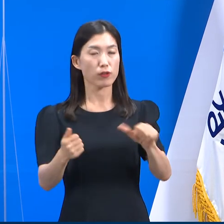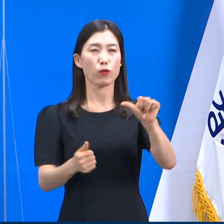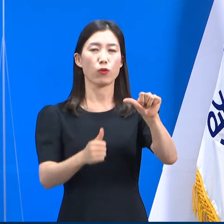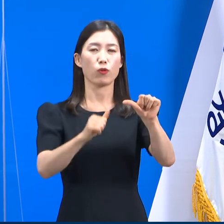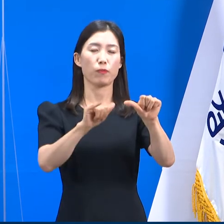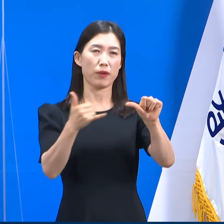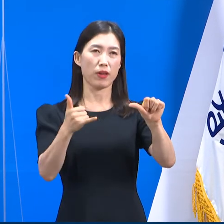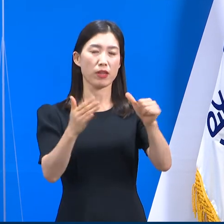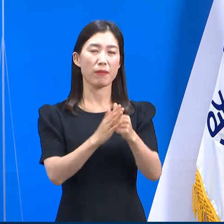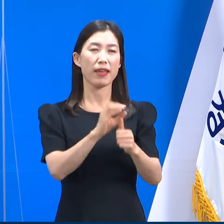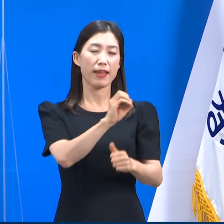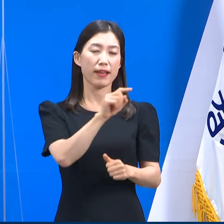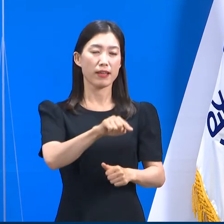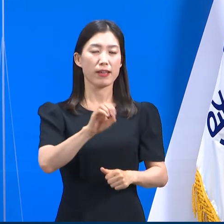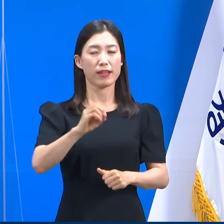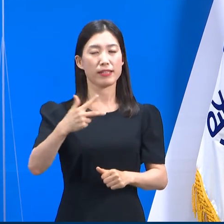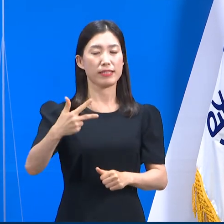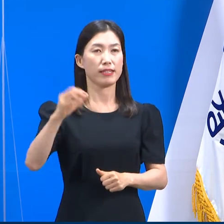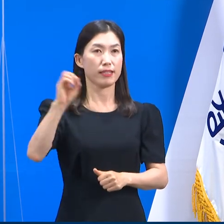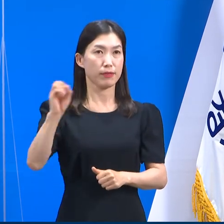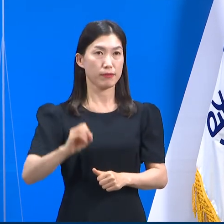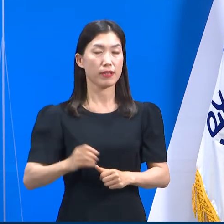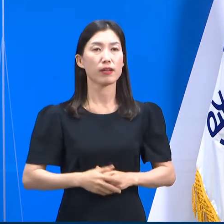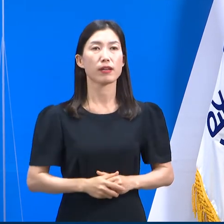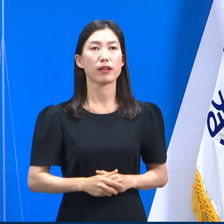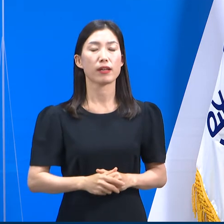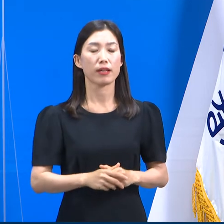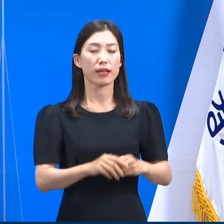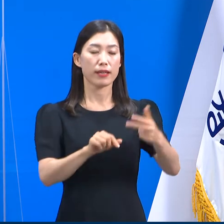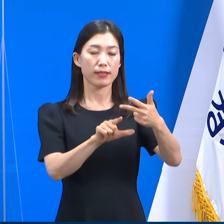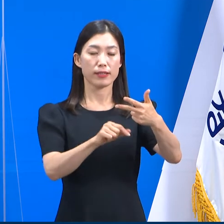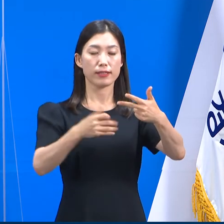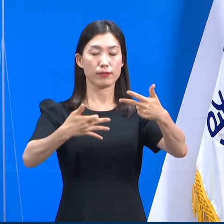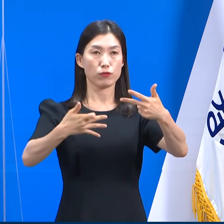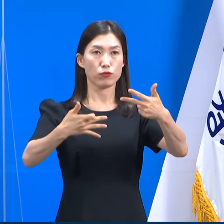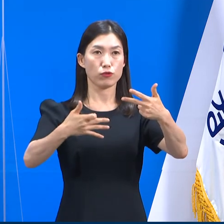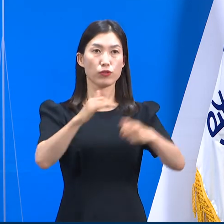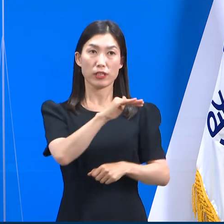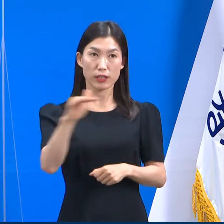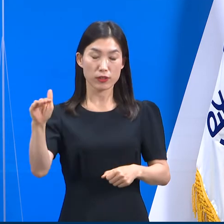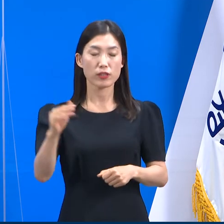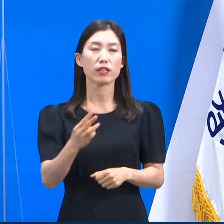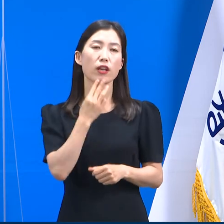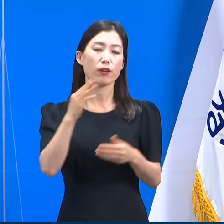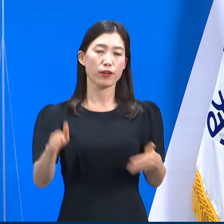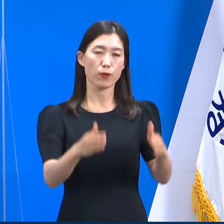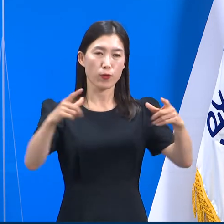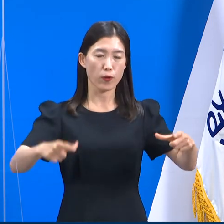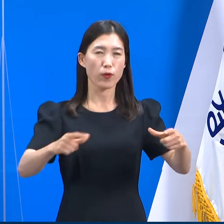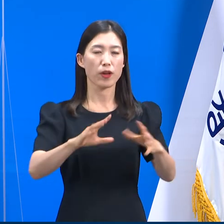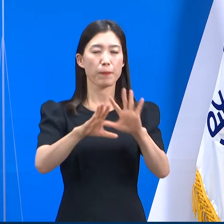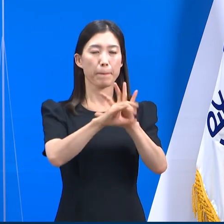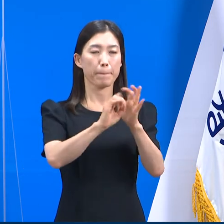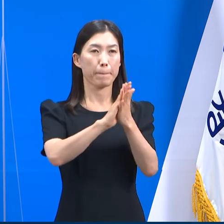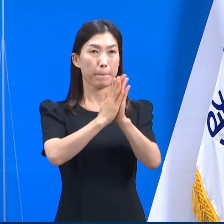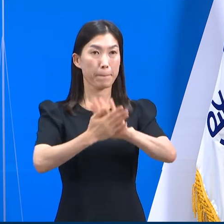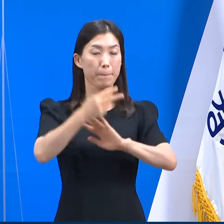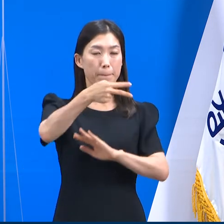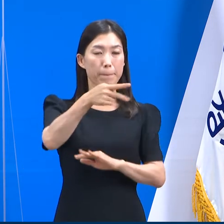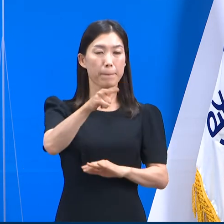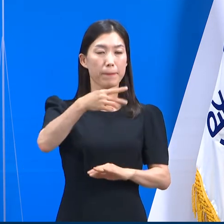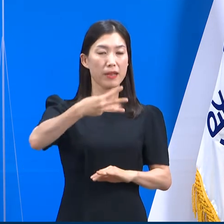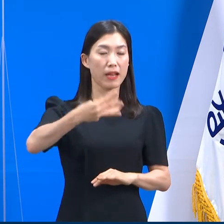치명률은 0.07%입니다. 7월 19일 기준 경기도에서 델타 변이 바이러스